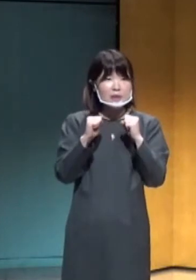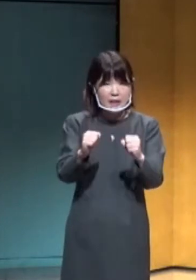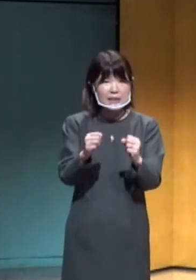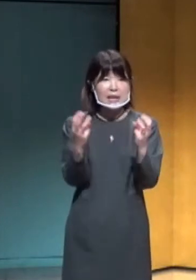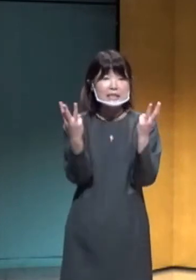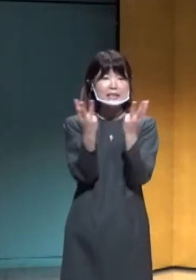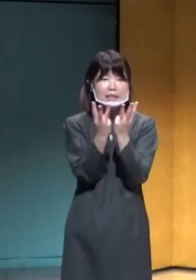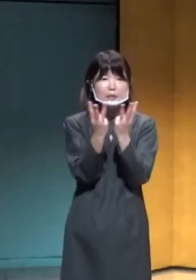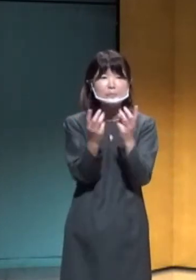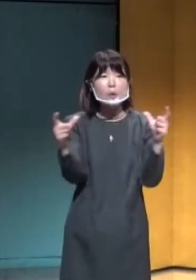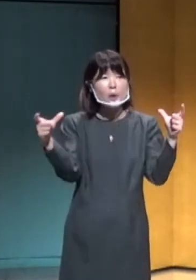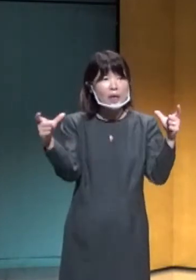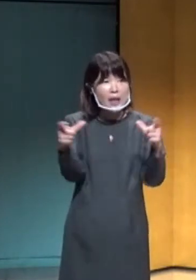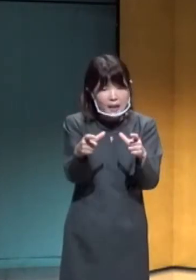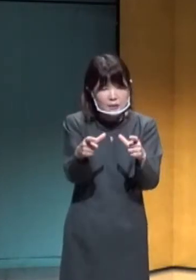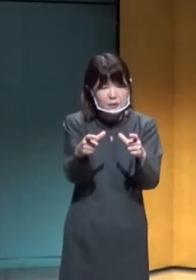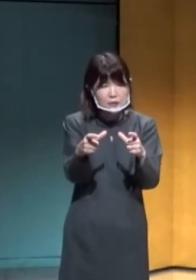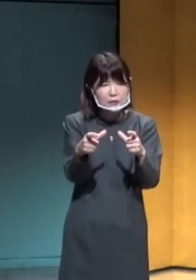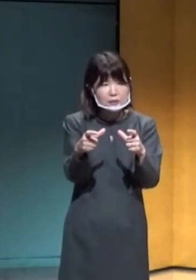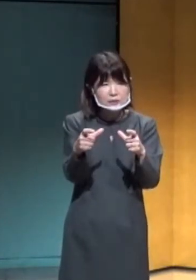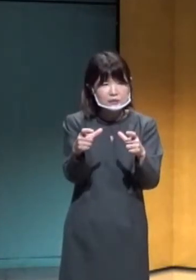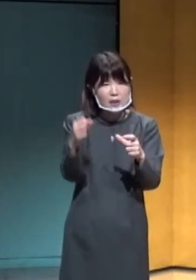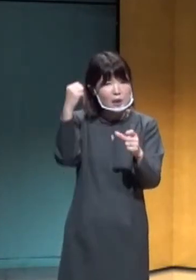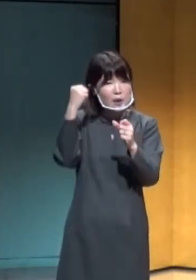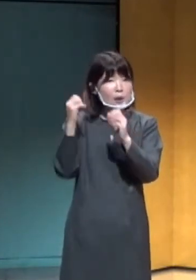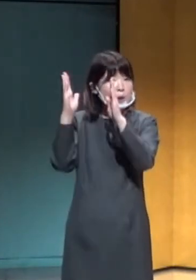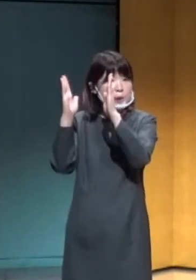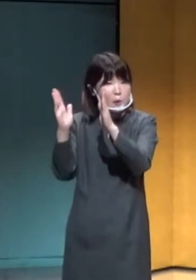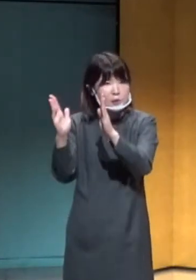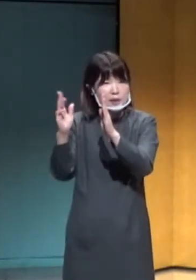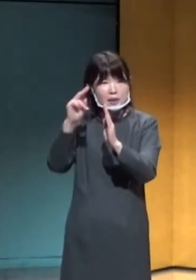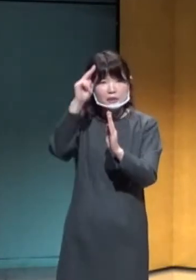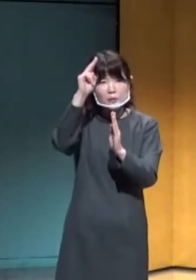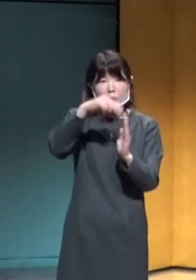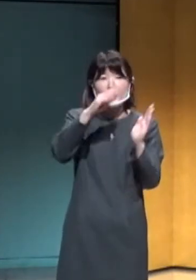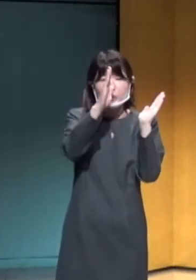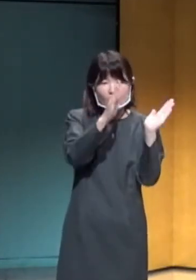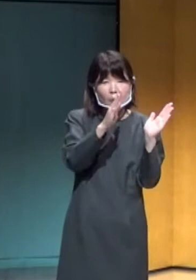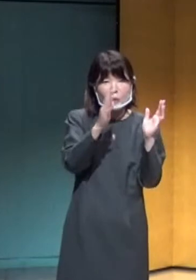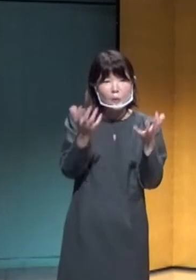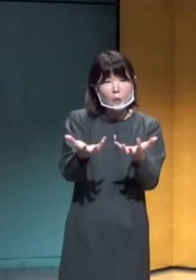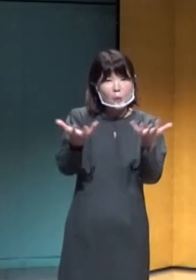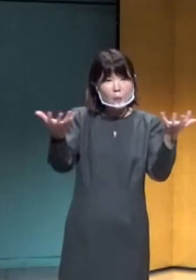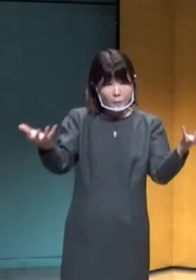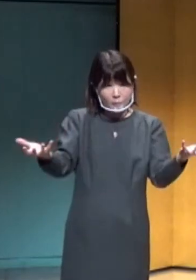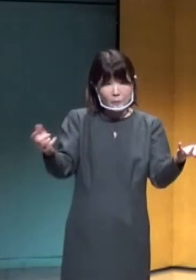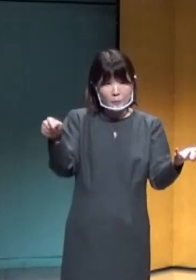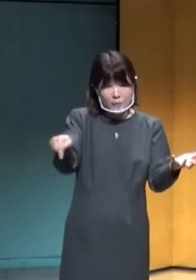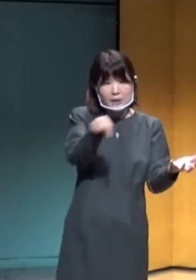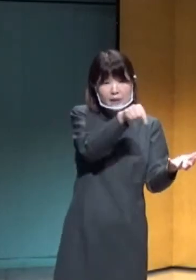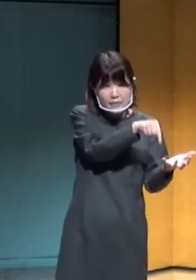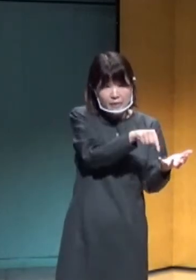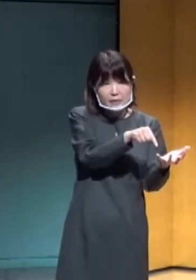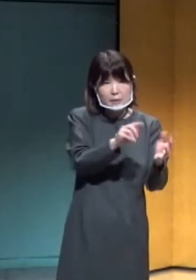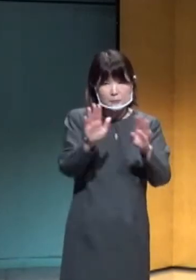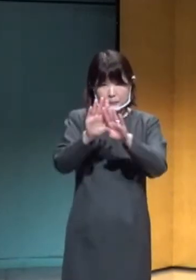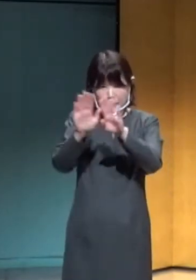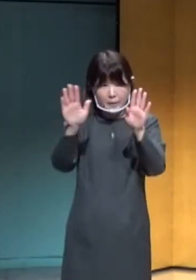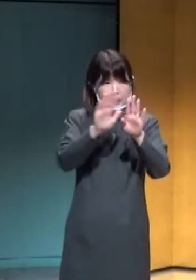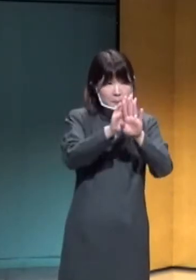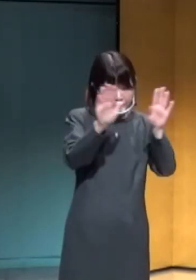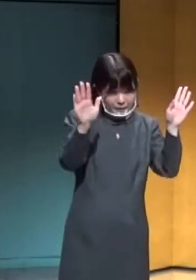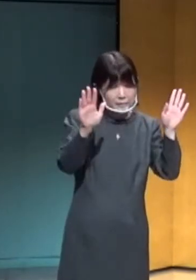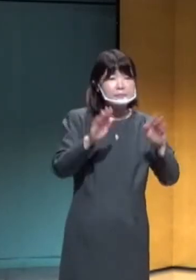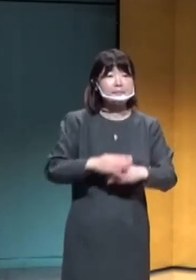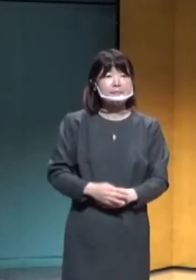けど、一部を1時から、2部を3時からという方法で、2部制の方法で取らせていただきました。